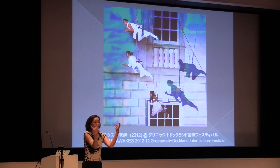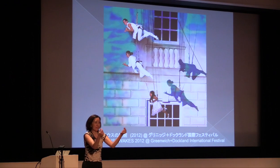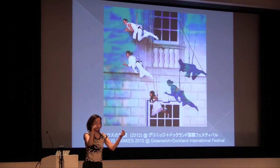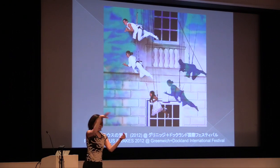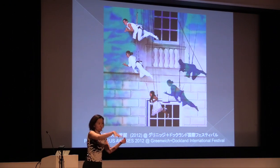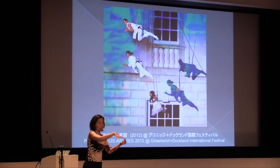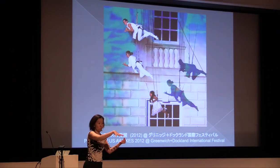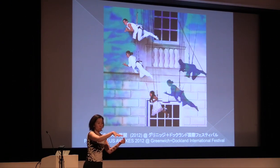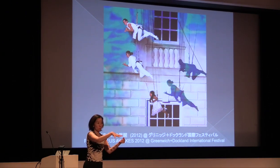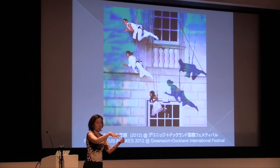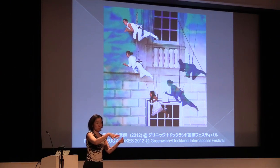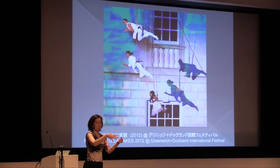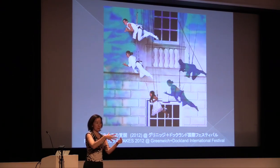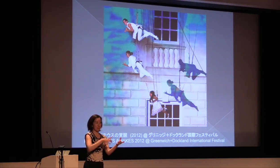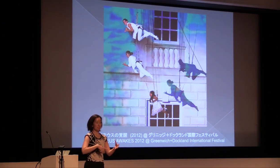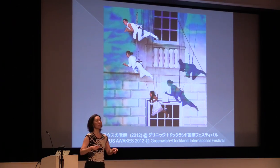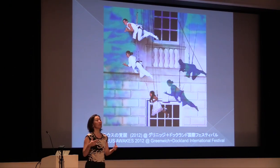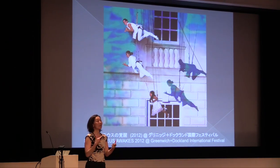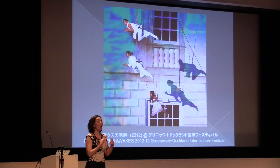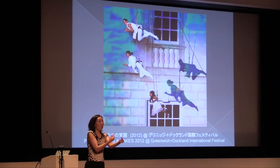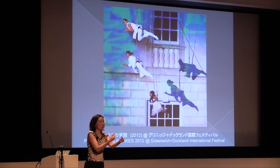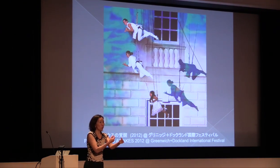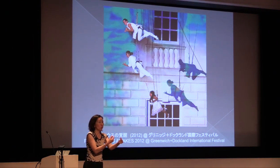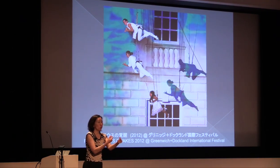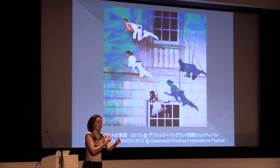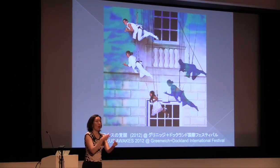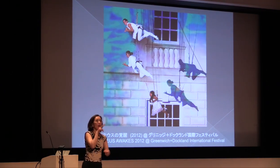ろな人が同じ会場で、劇場で、